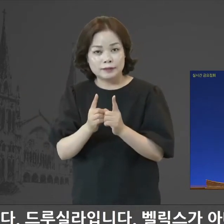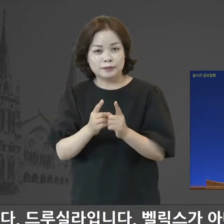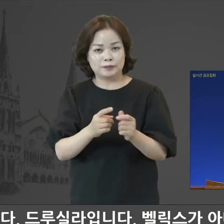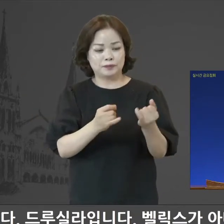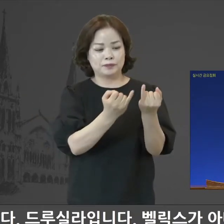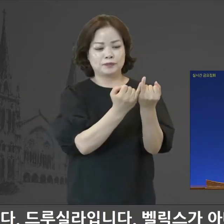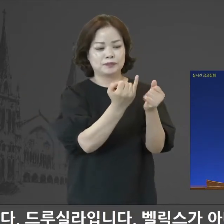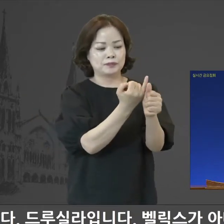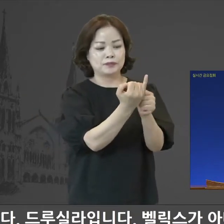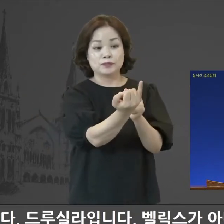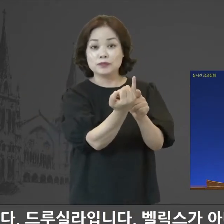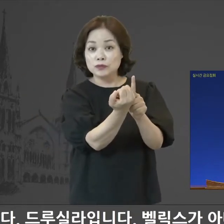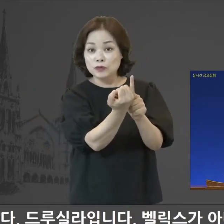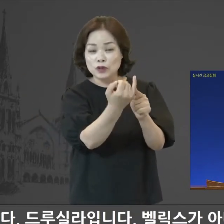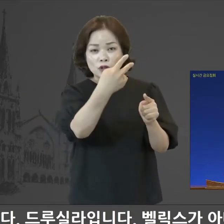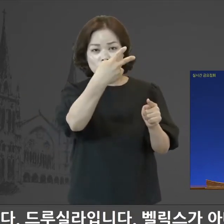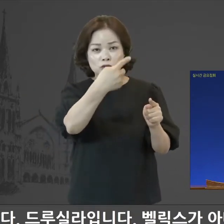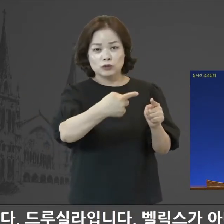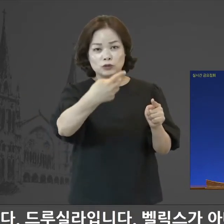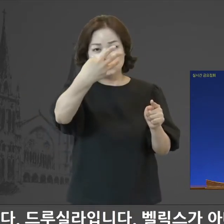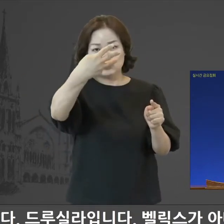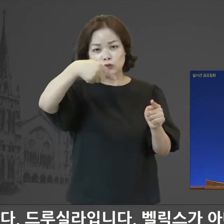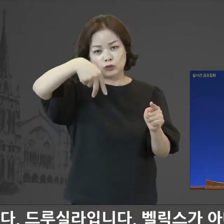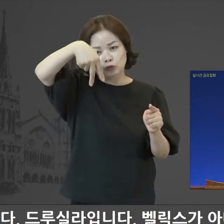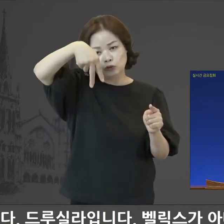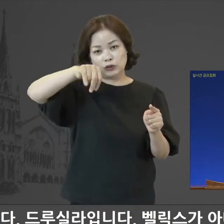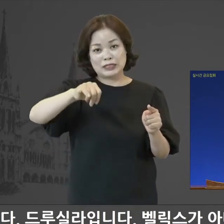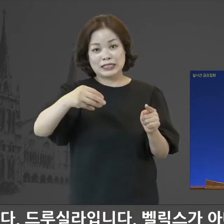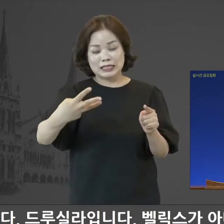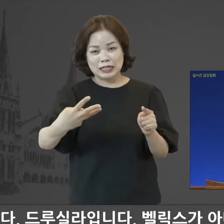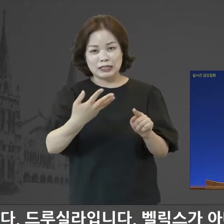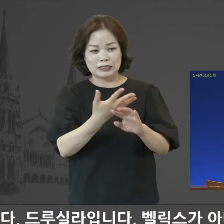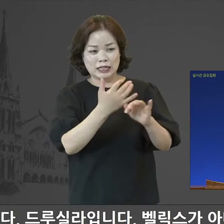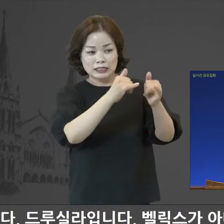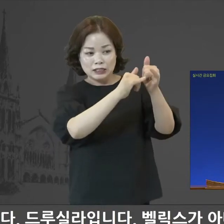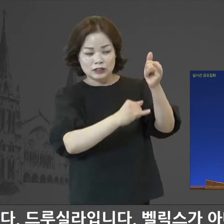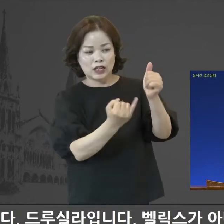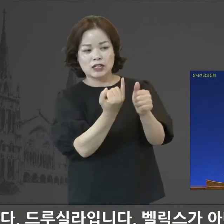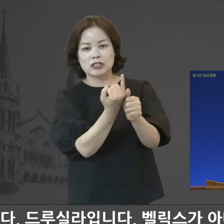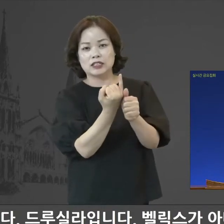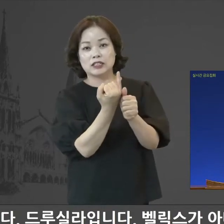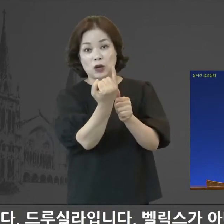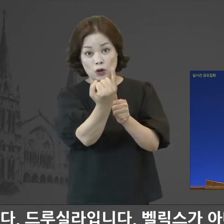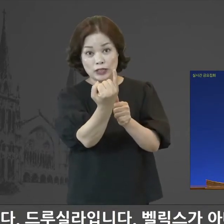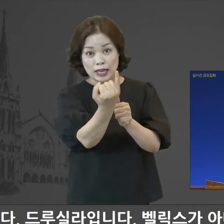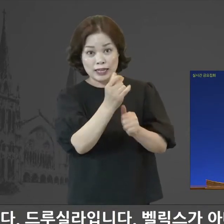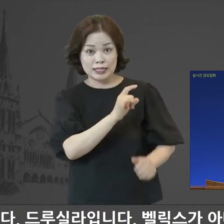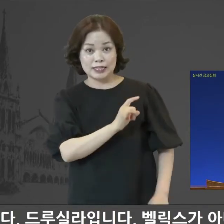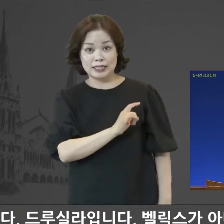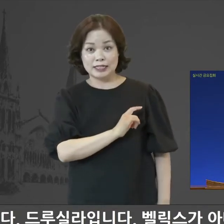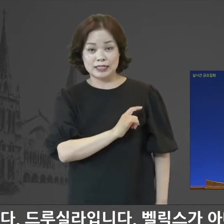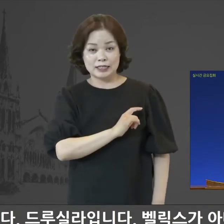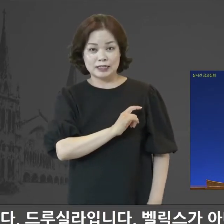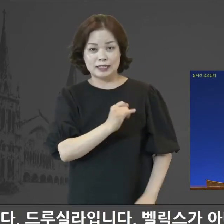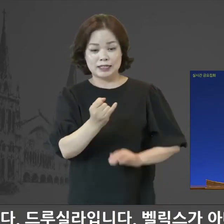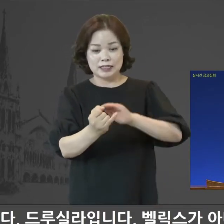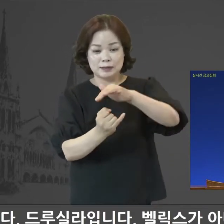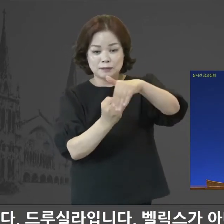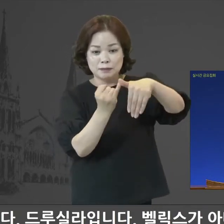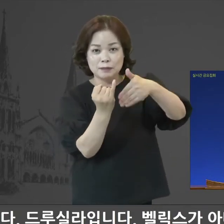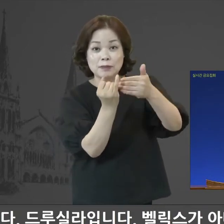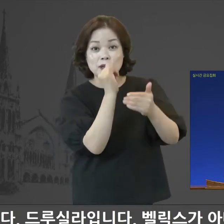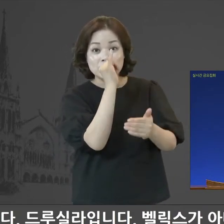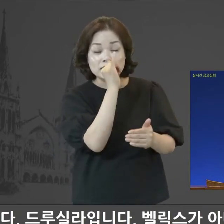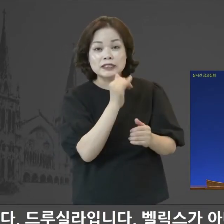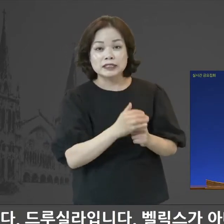두루실라는 다른 역사적 자료에 이 여인의 이름이 그리고 이 여인의 배경이 기록이 되어